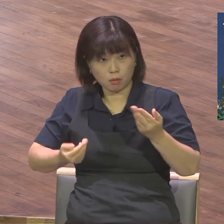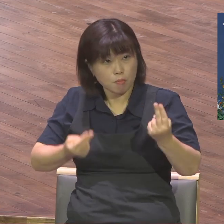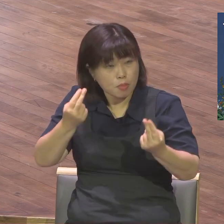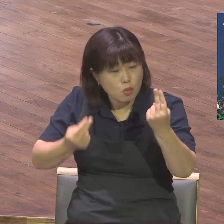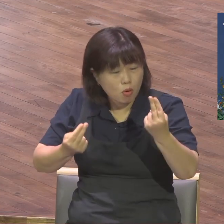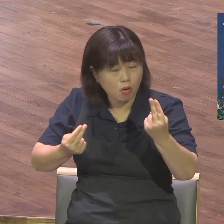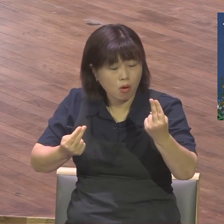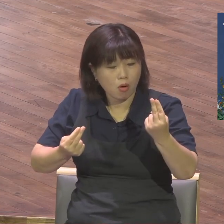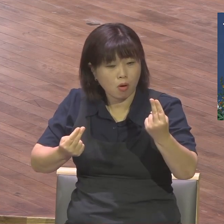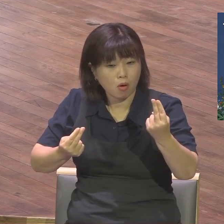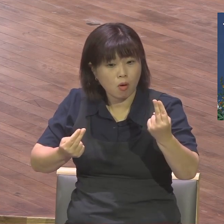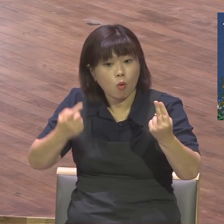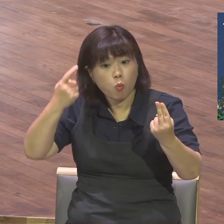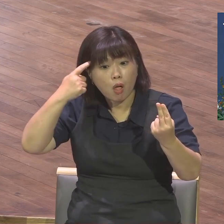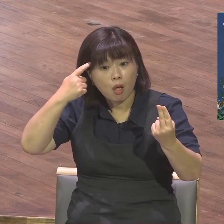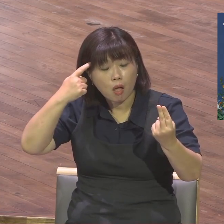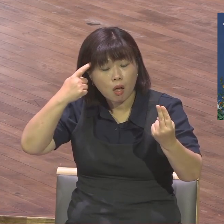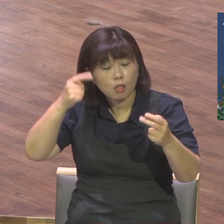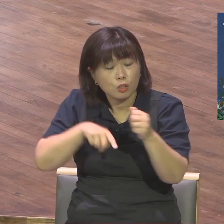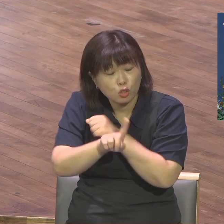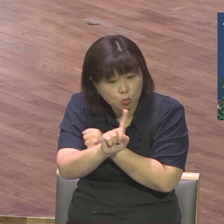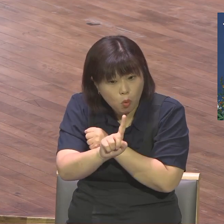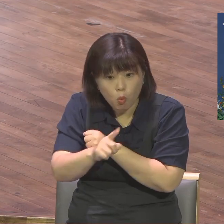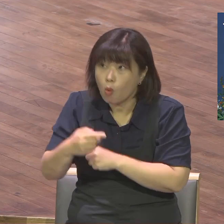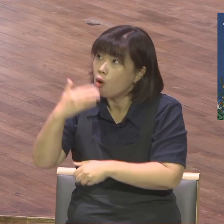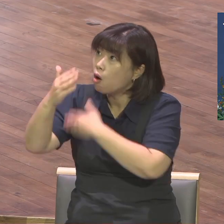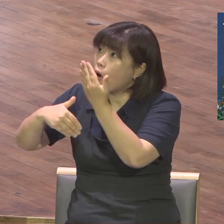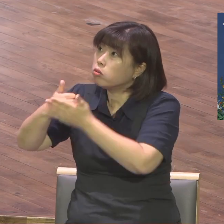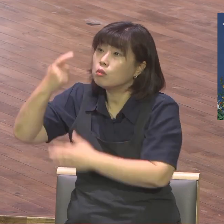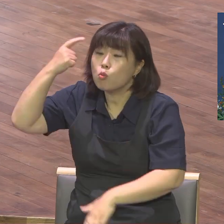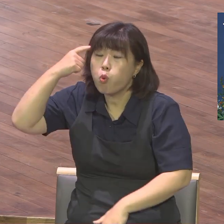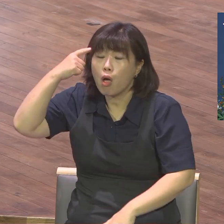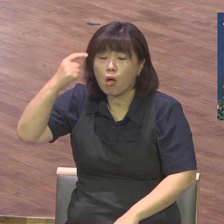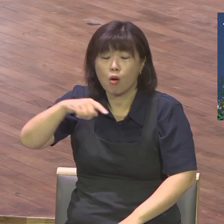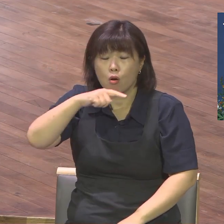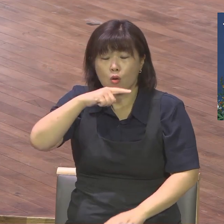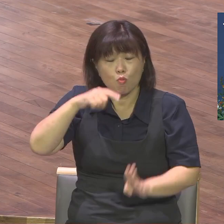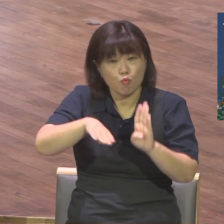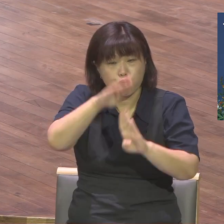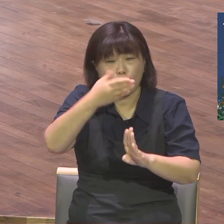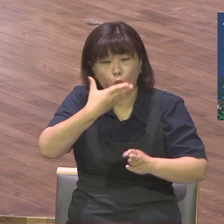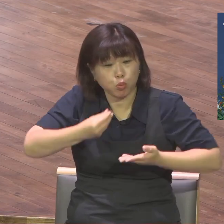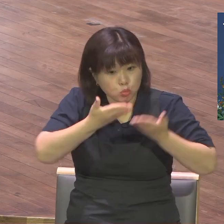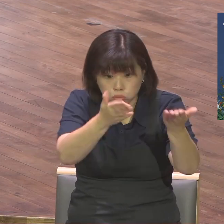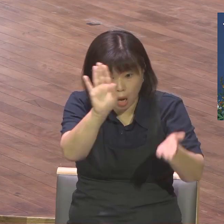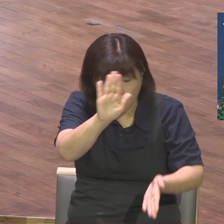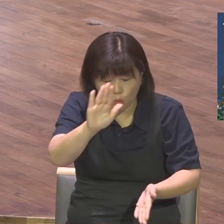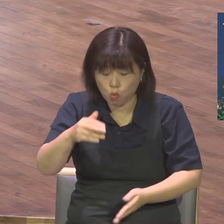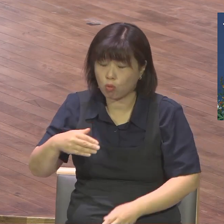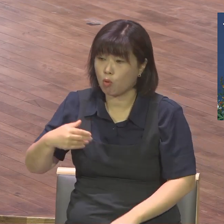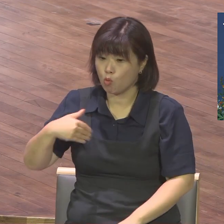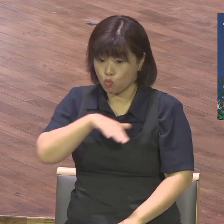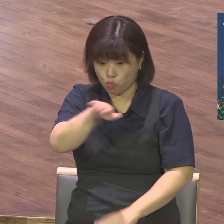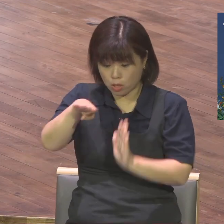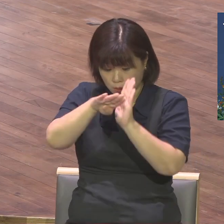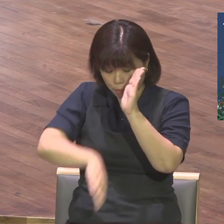나라를 위해서 기도하는 이 남은 자, 이 사람들 때문에 하나님이 237 나라 5천